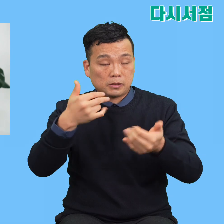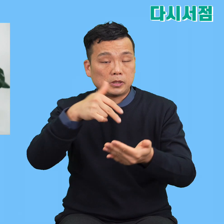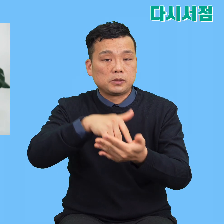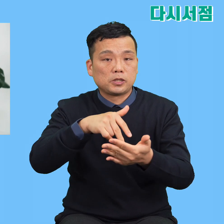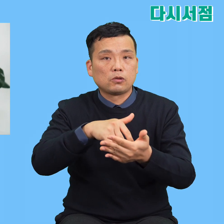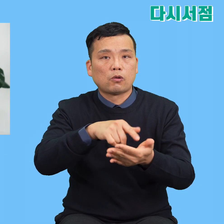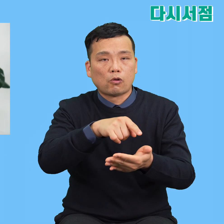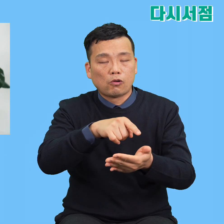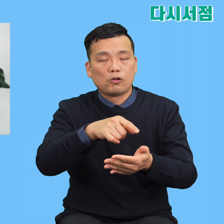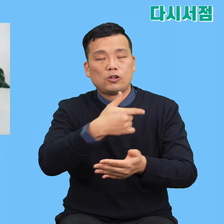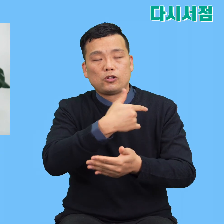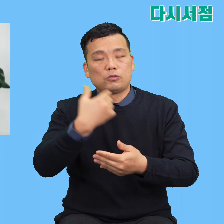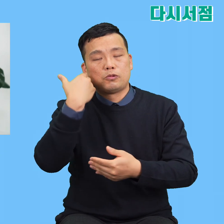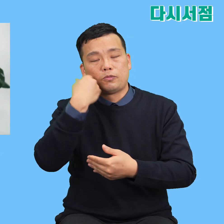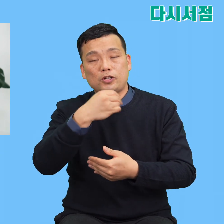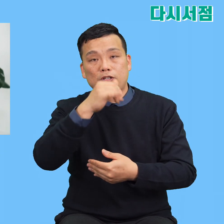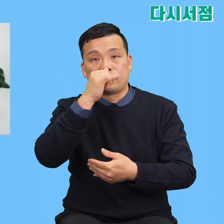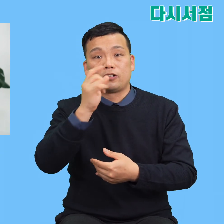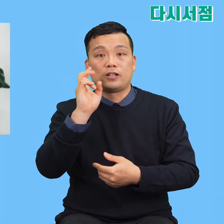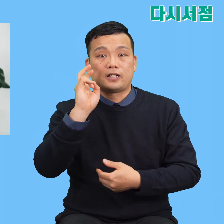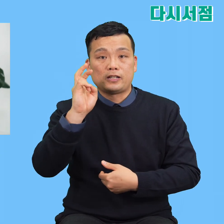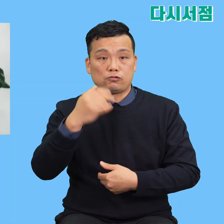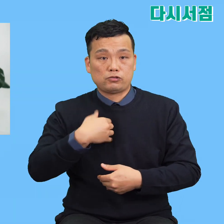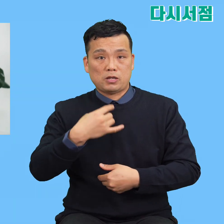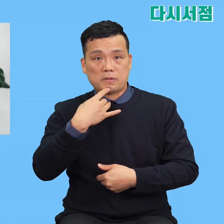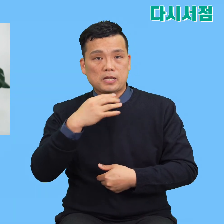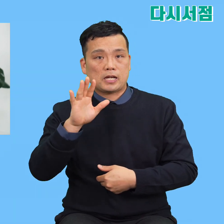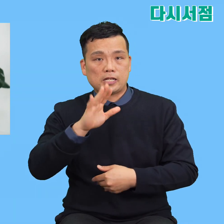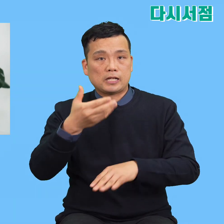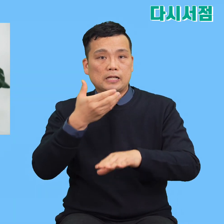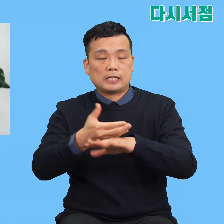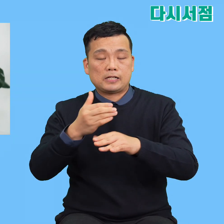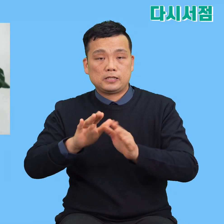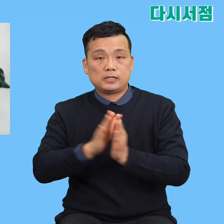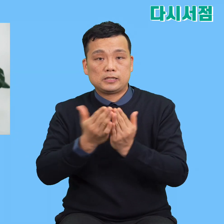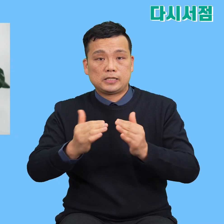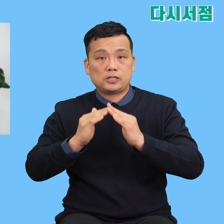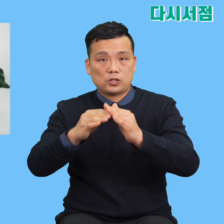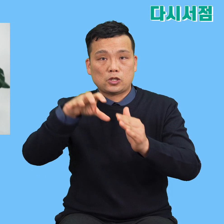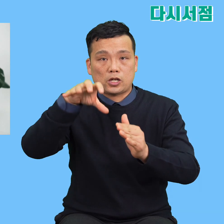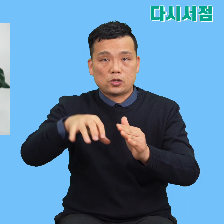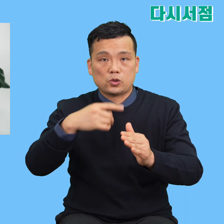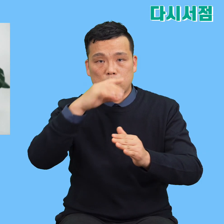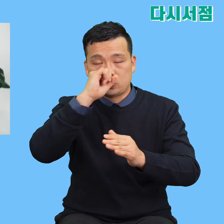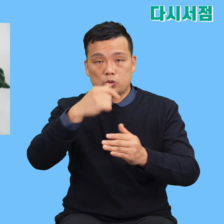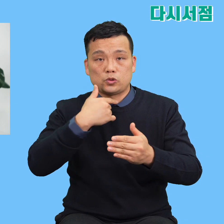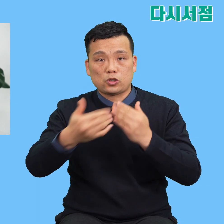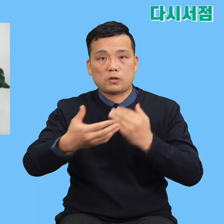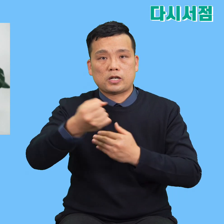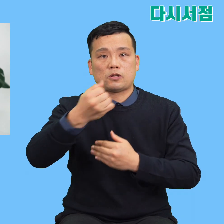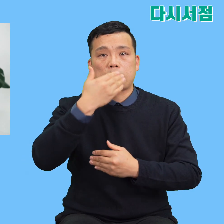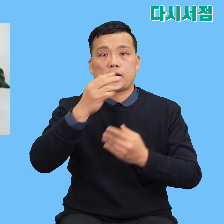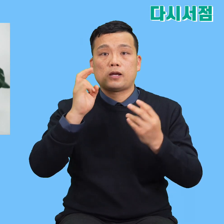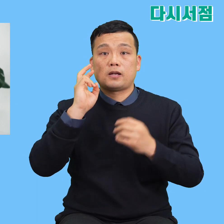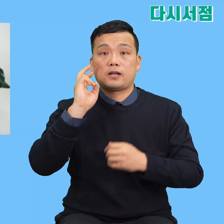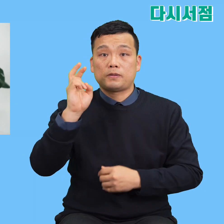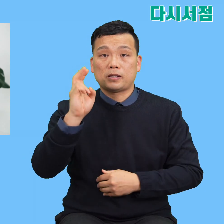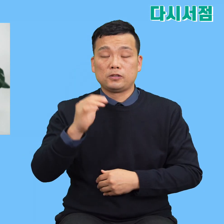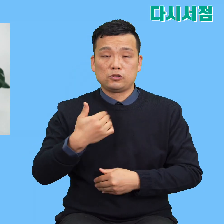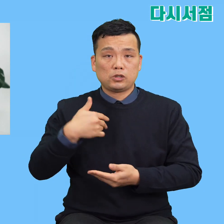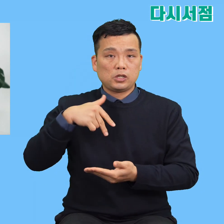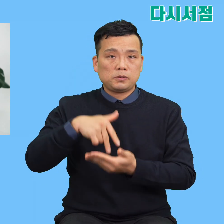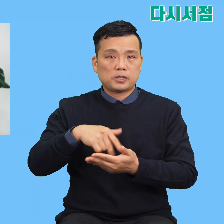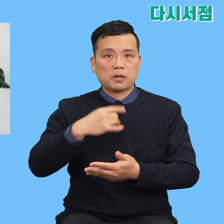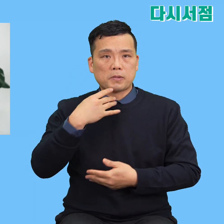비단 그 가가 77페이지만이 아니더라도 나머지 책방에서도 좋은 경험을 하실 수 있을 거라고 생각하고요.